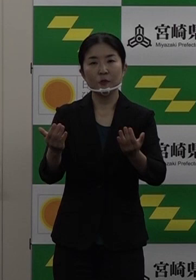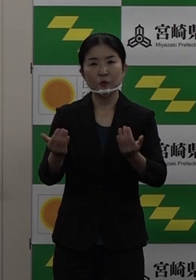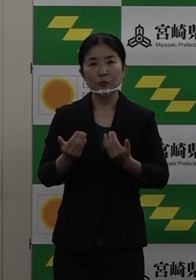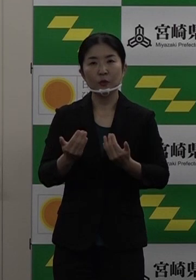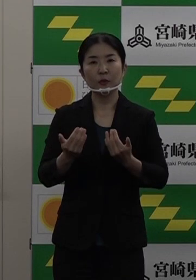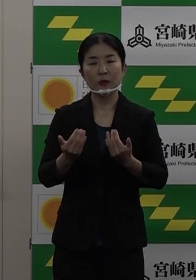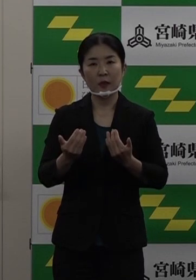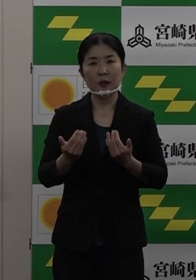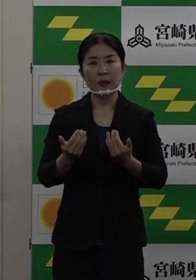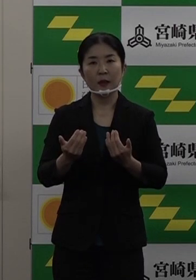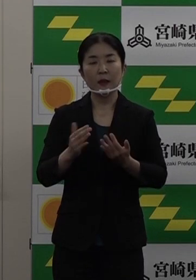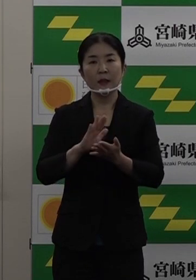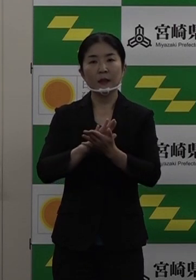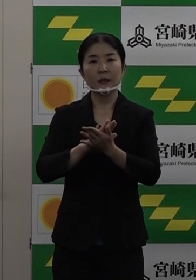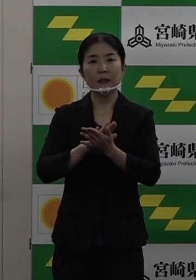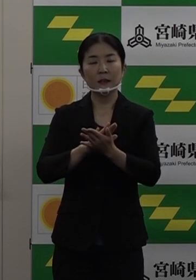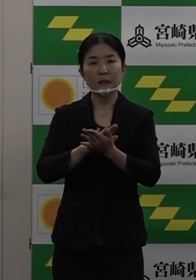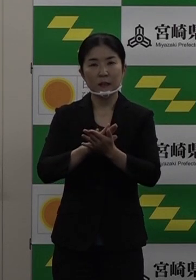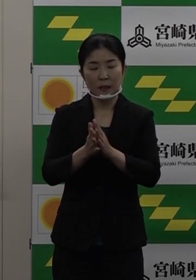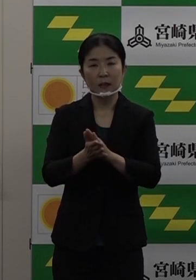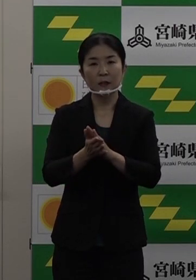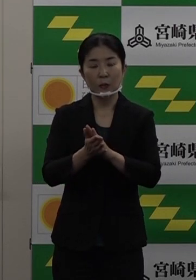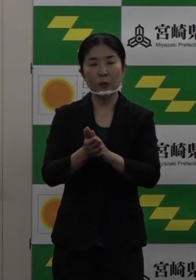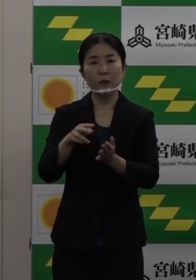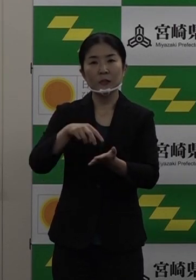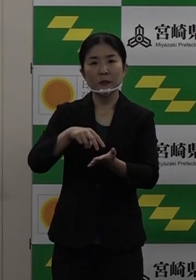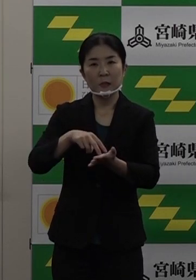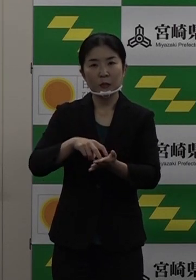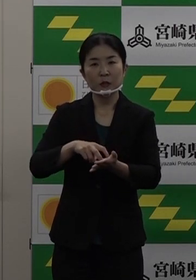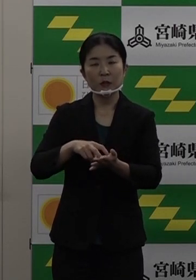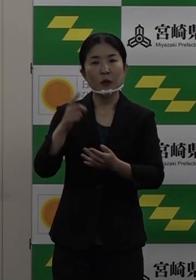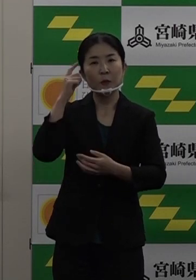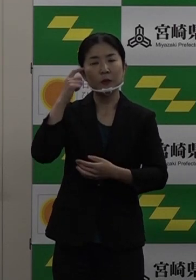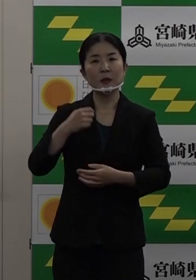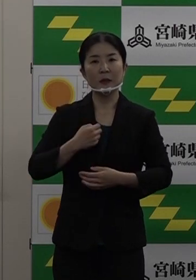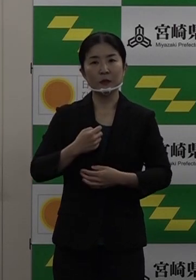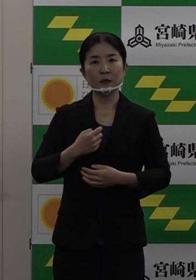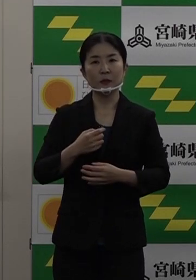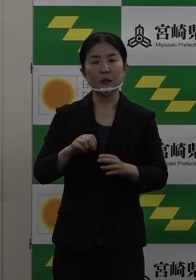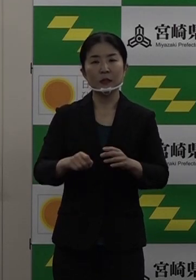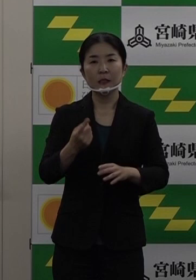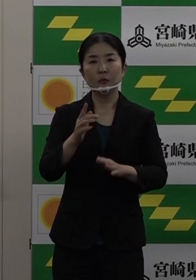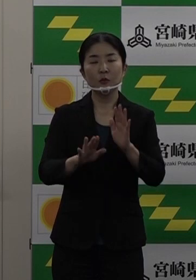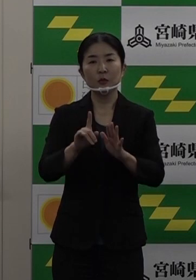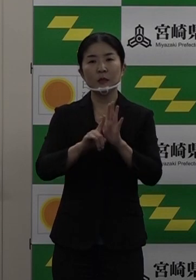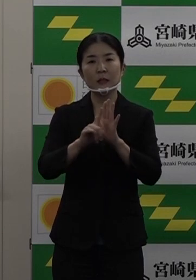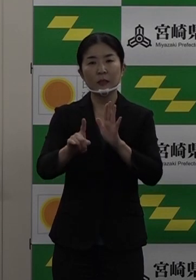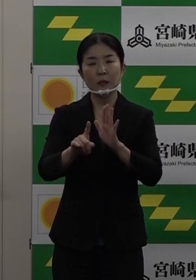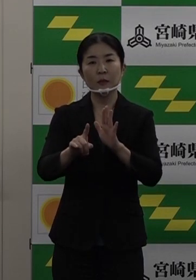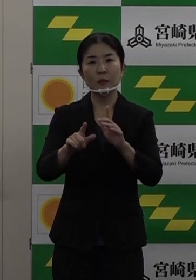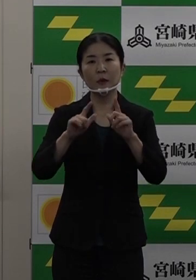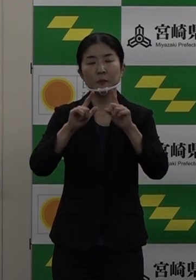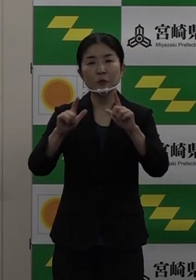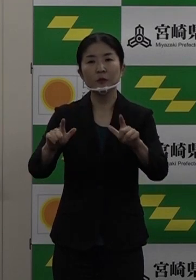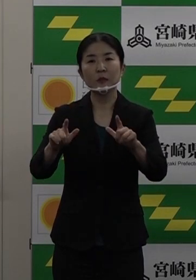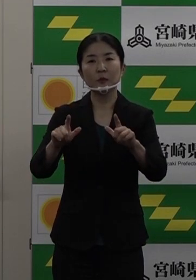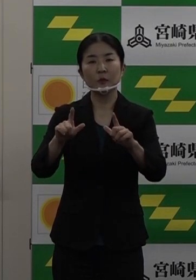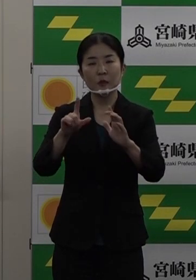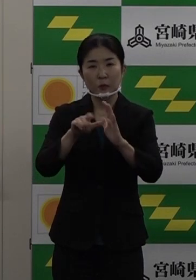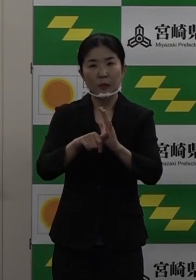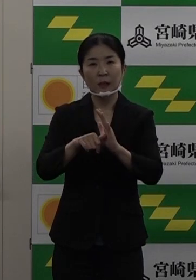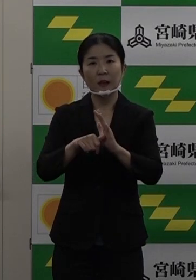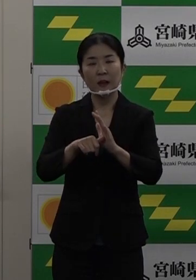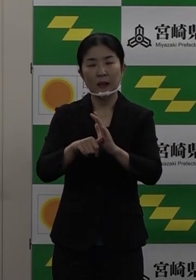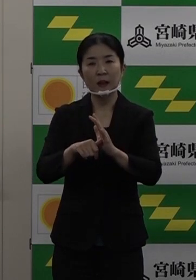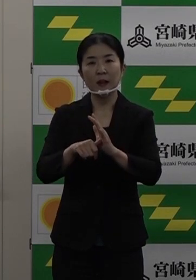というのが今は本県の置かれた状況であろうかと思います。緊急事態宣言を発令した段階はそれに加えて爆